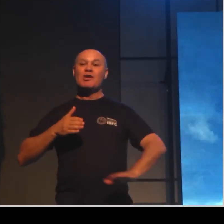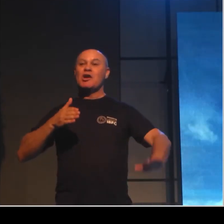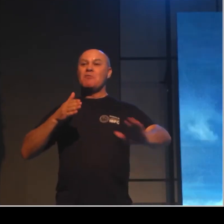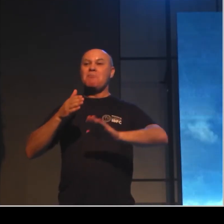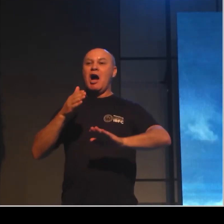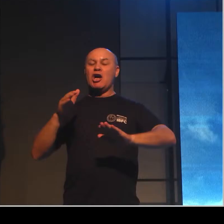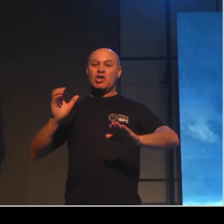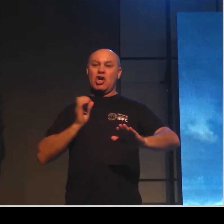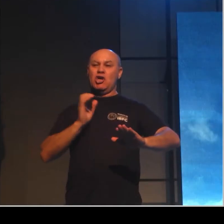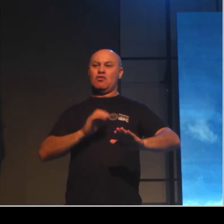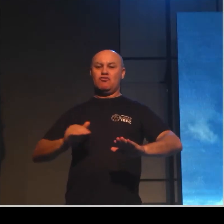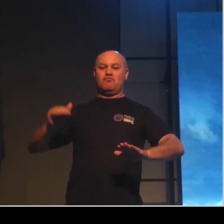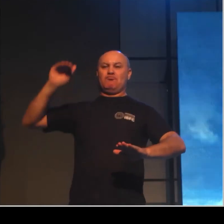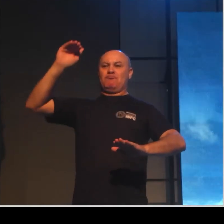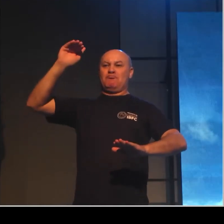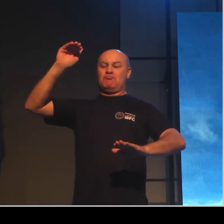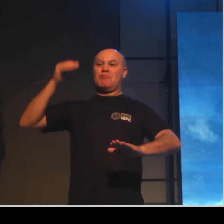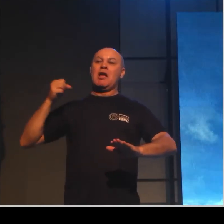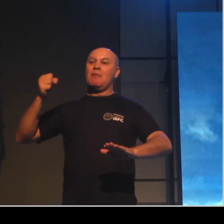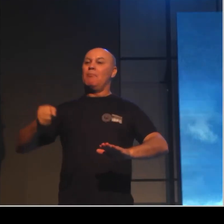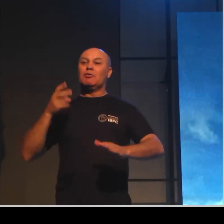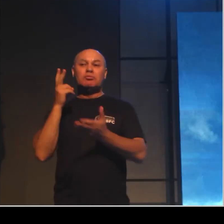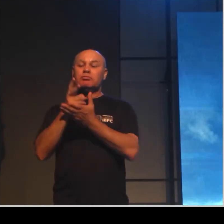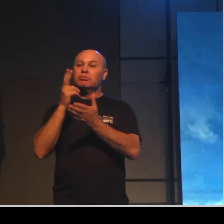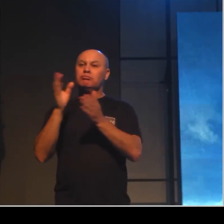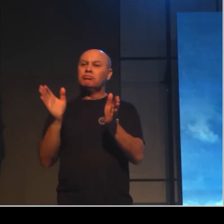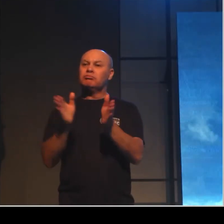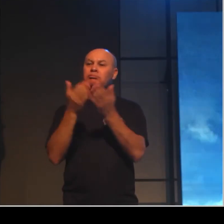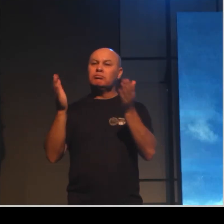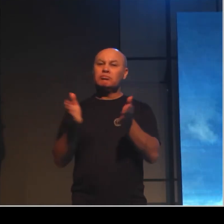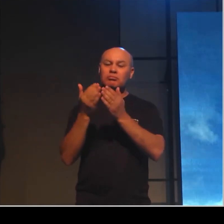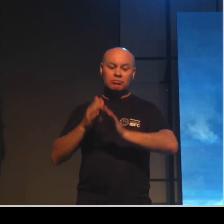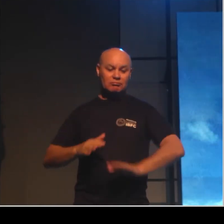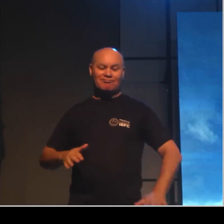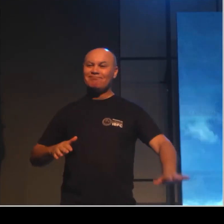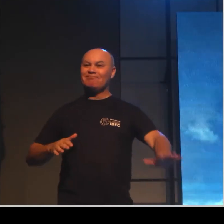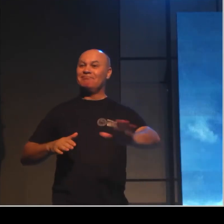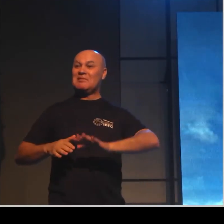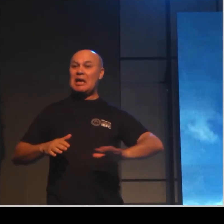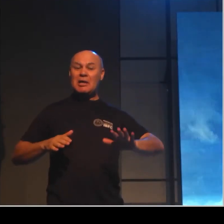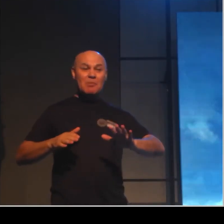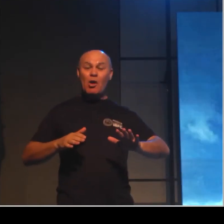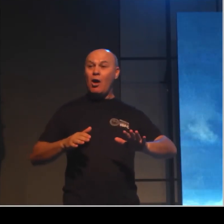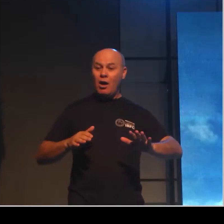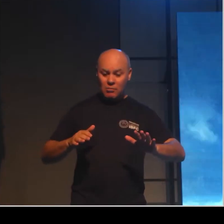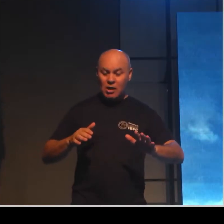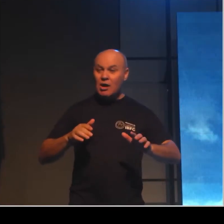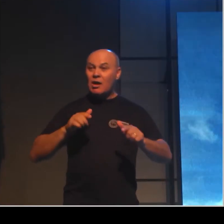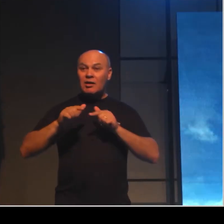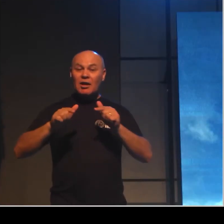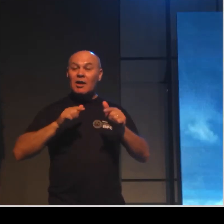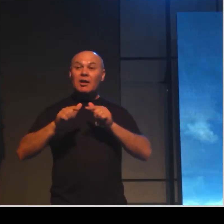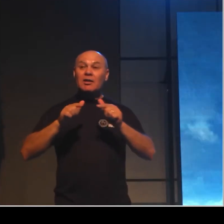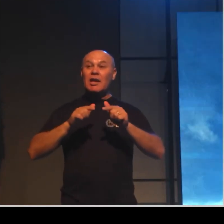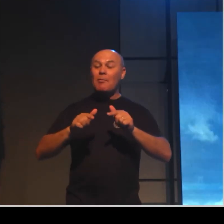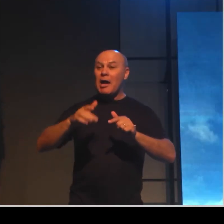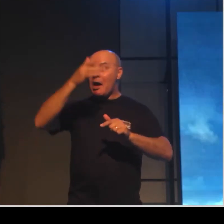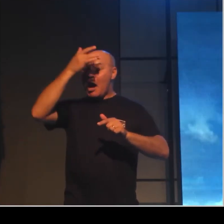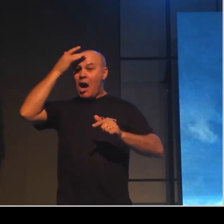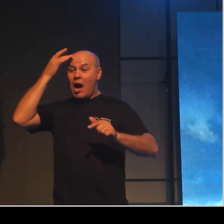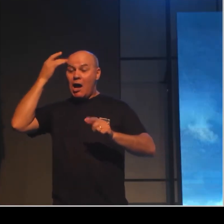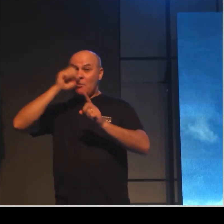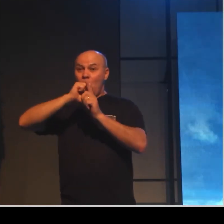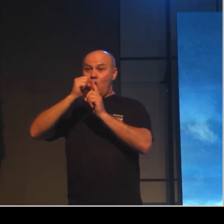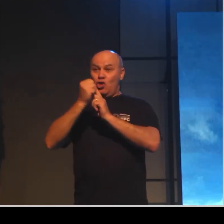à maneira como eles agiam, trabalhavam, eles não eram bem-vindos. Por quê? Porque normalmente eles